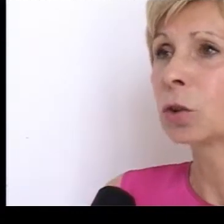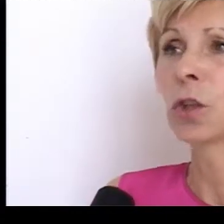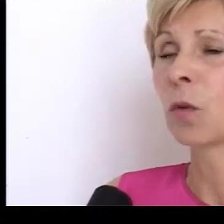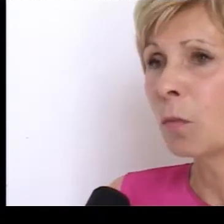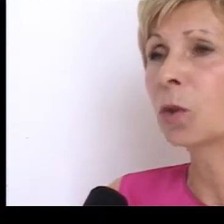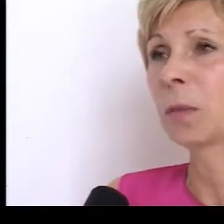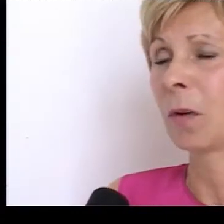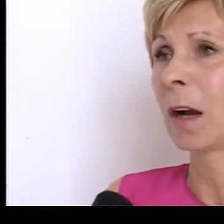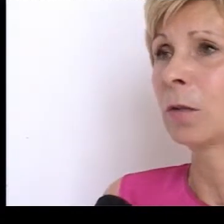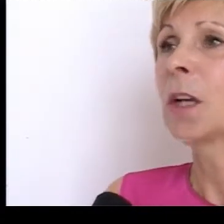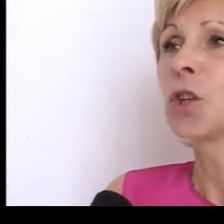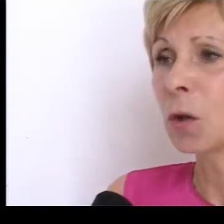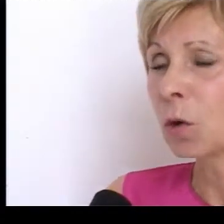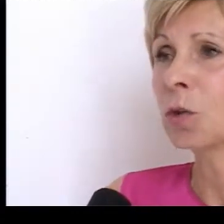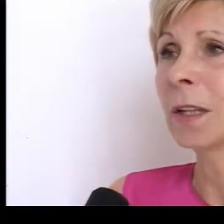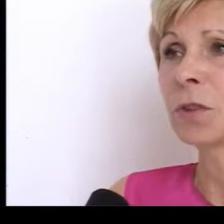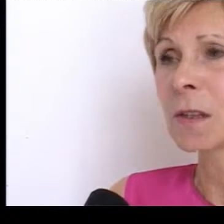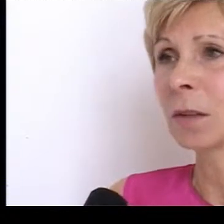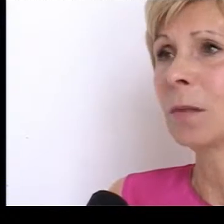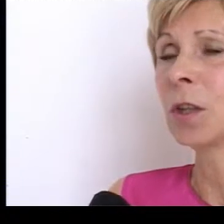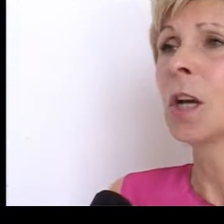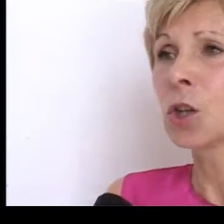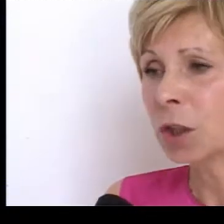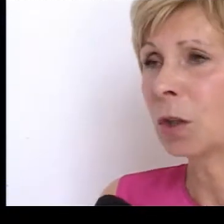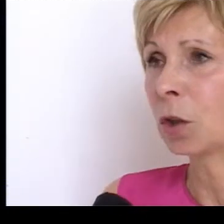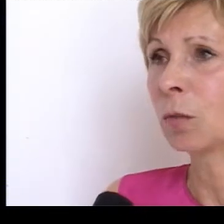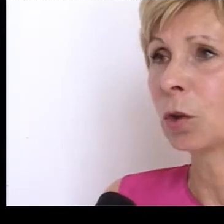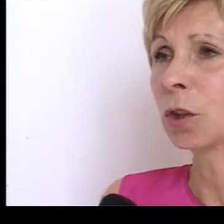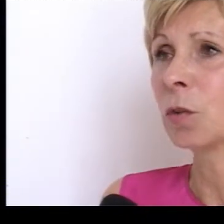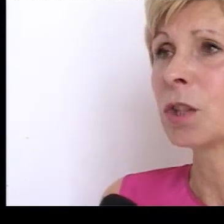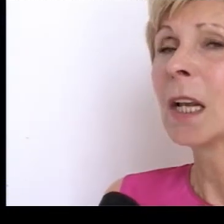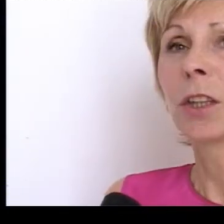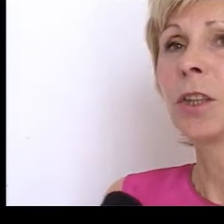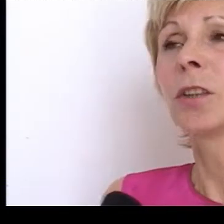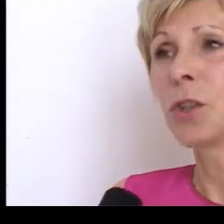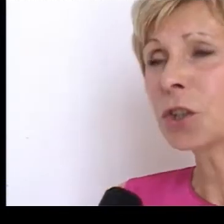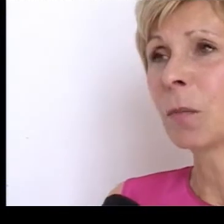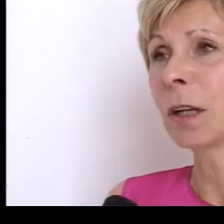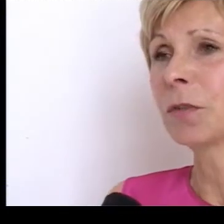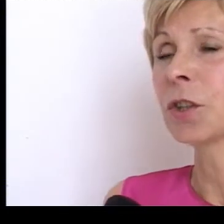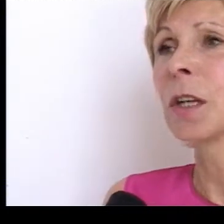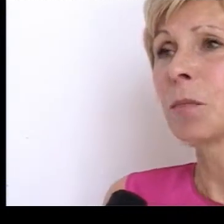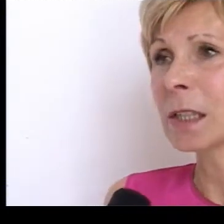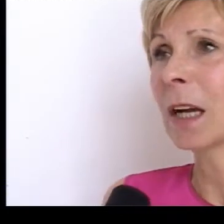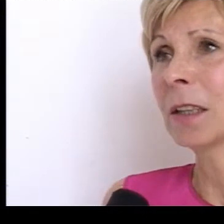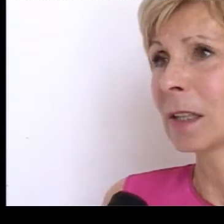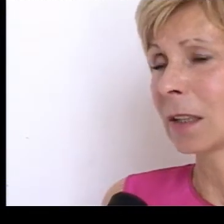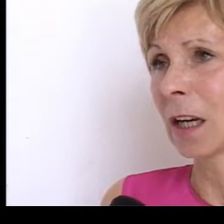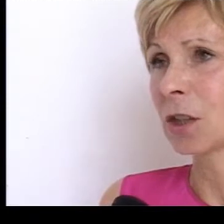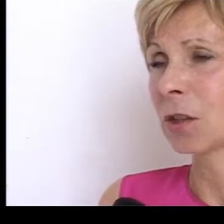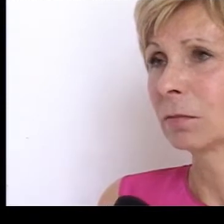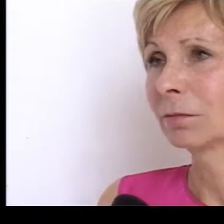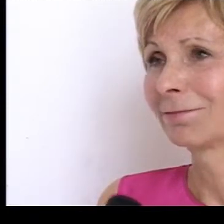ludzi, dotyczą młodych Polaków i że urodzi nam się co najmniej 3 miliony młodych ludzi i niż demograficzny